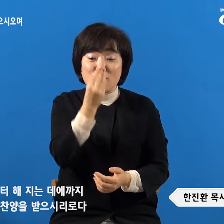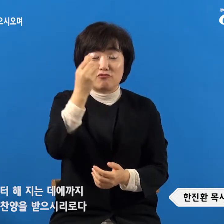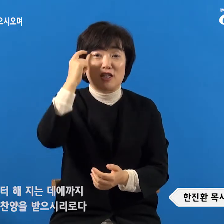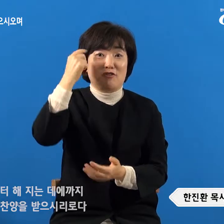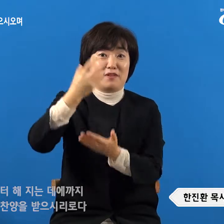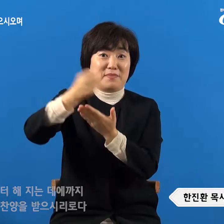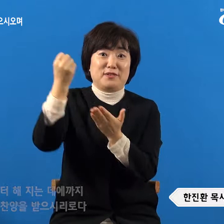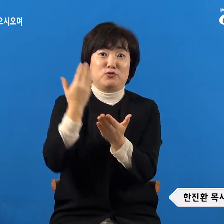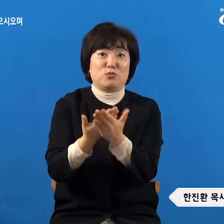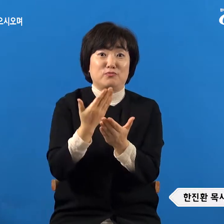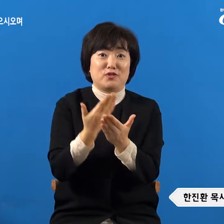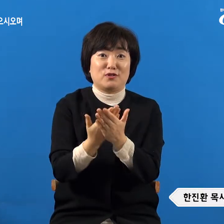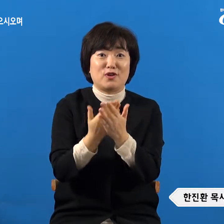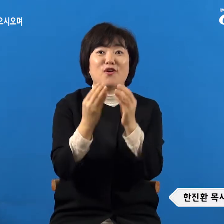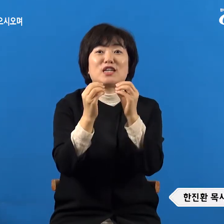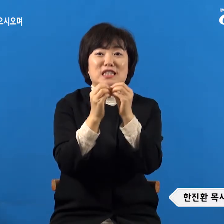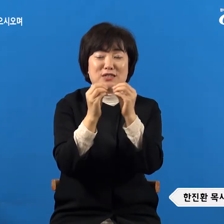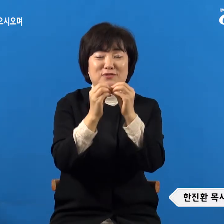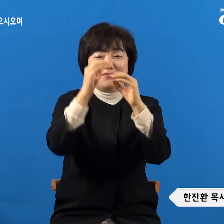말입니다.